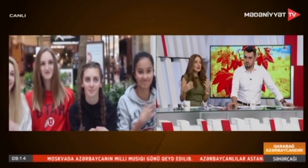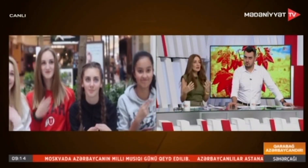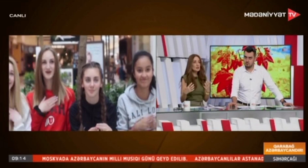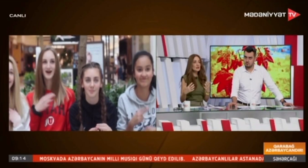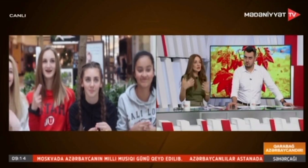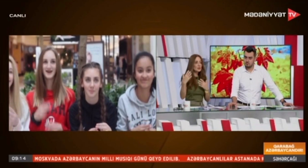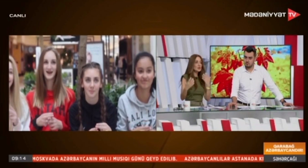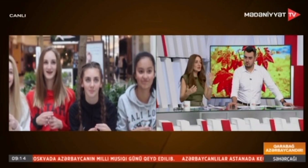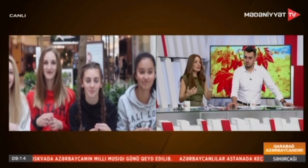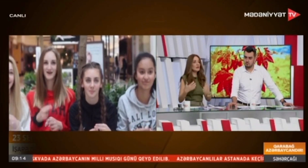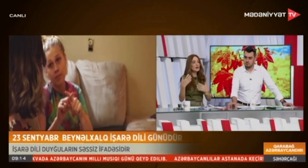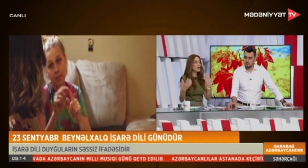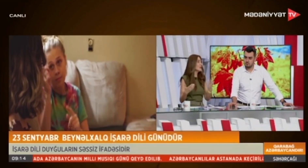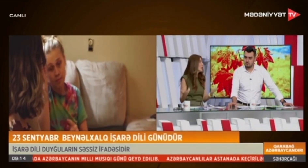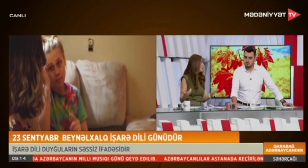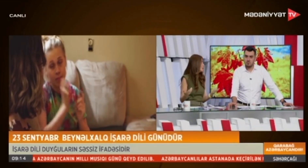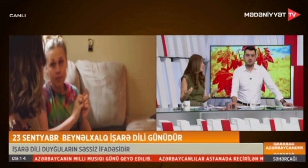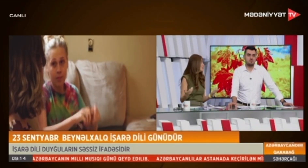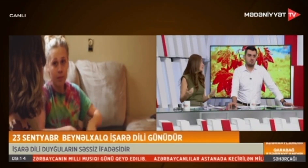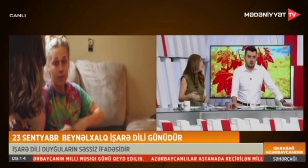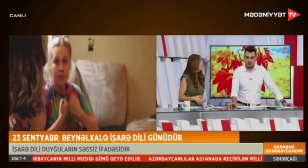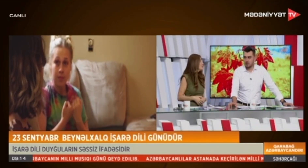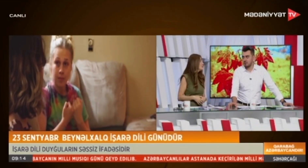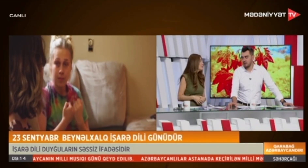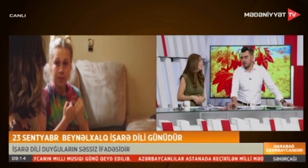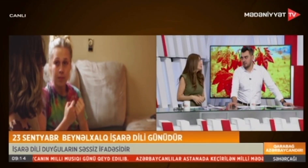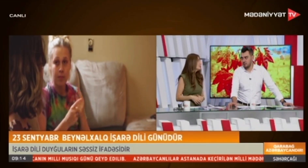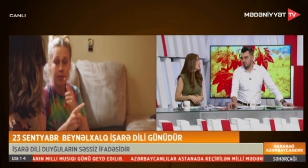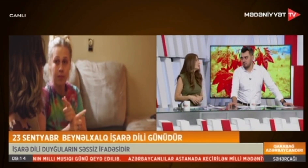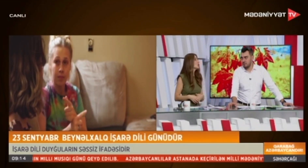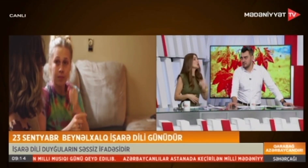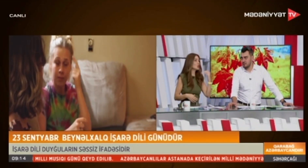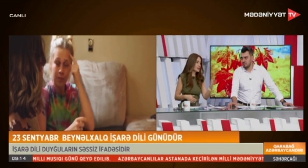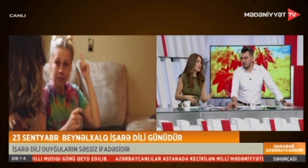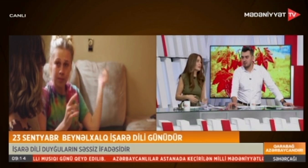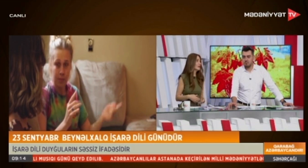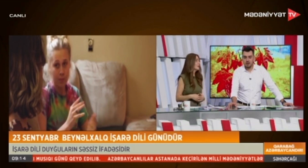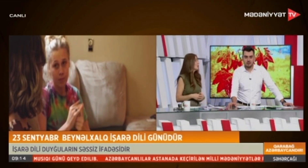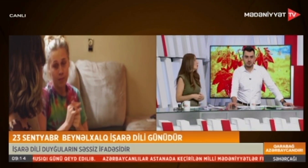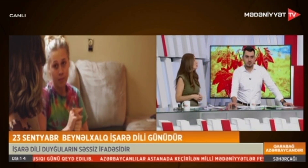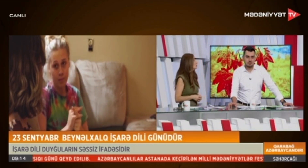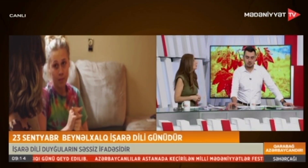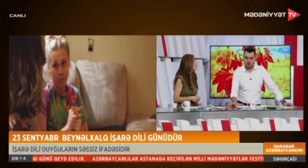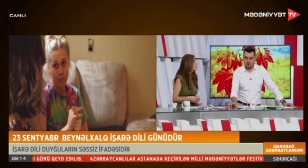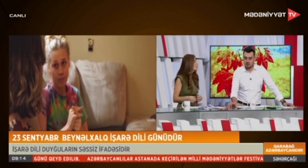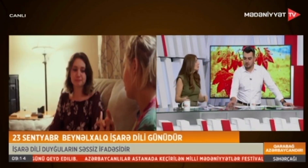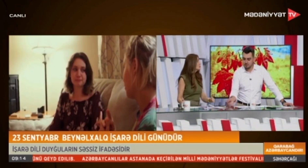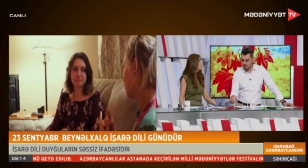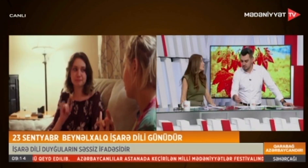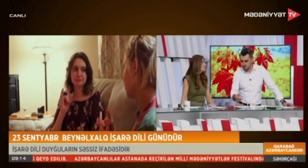bir fikrimizi ifadə edə bilərik. Bəzən bir baxışla da belə eləmək olur. Bəzən, jestlə də. Bəli, jest, kiçik bir